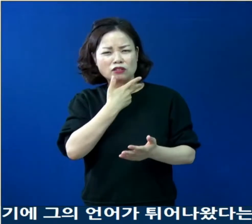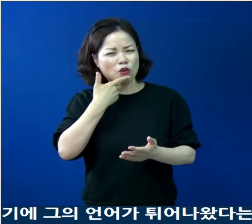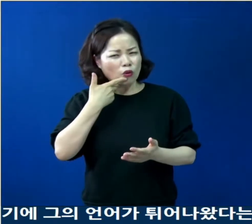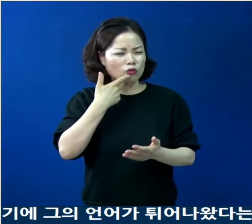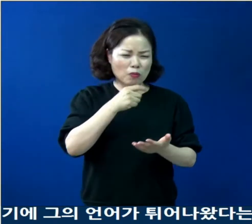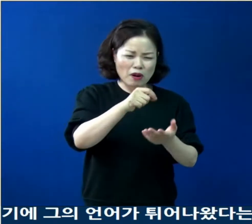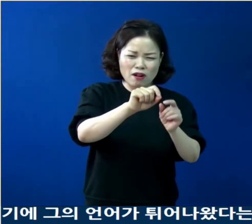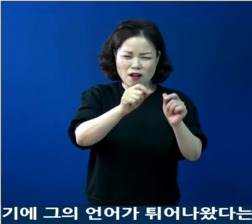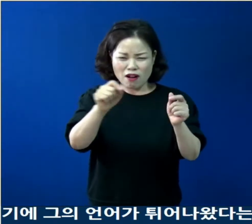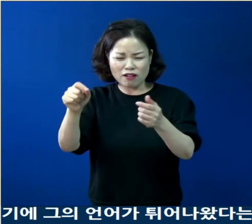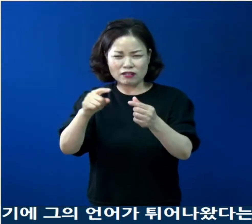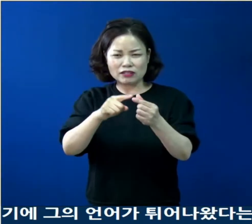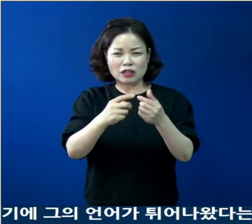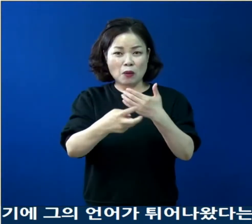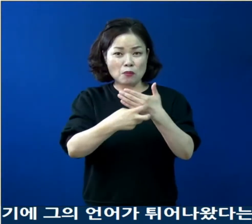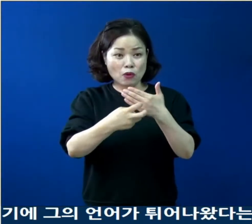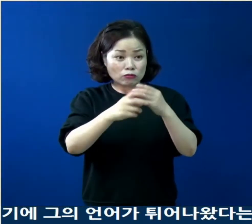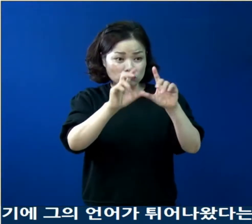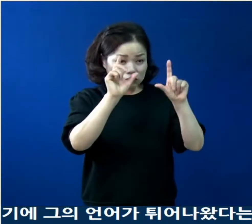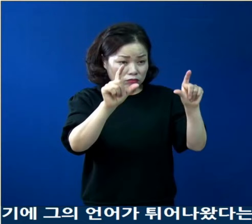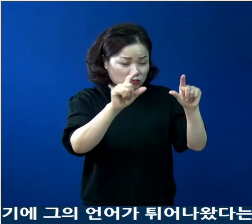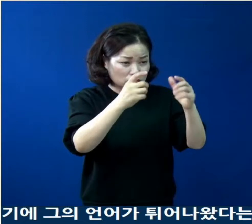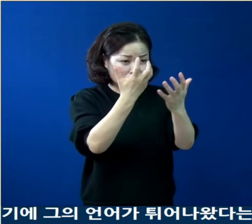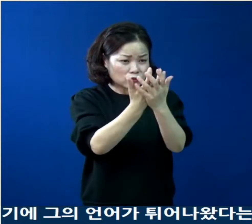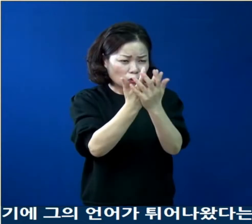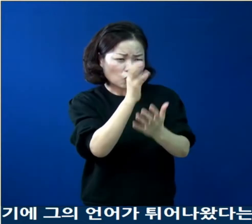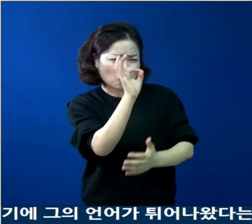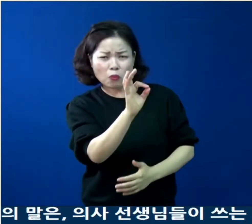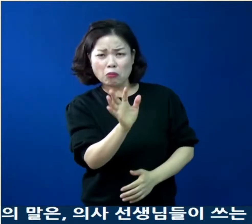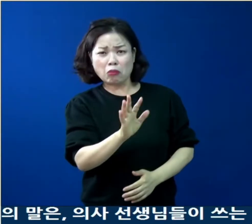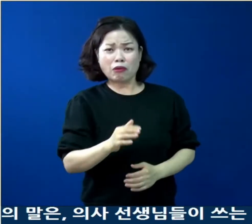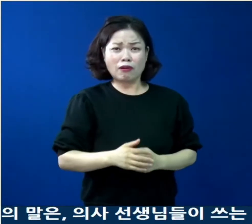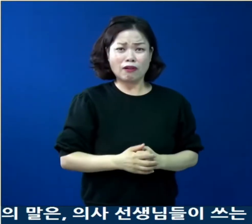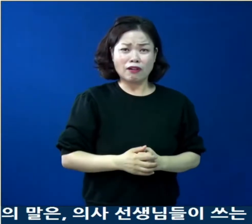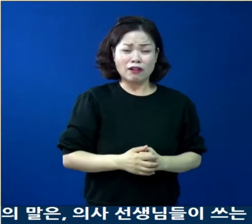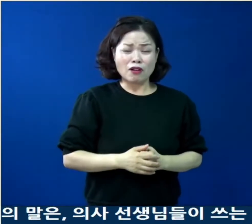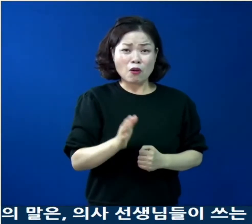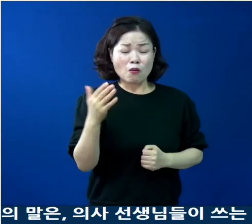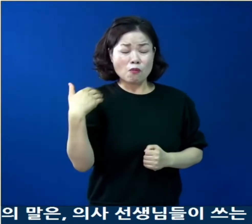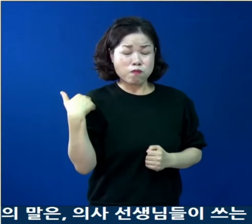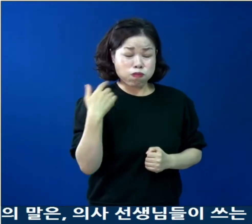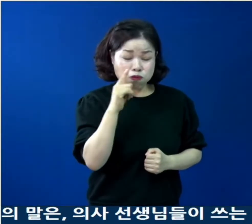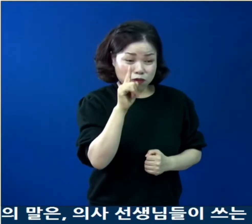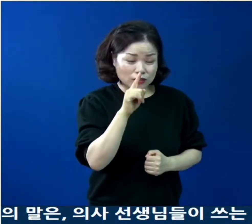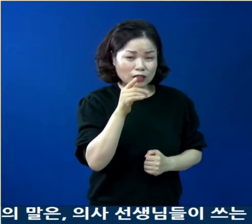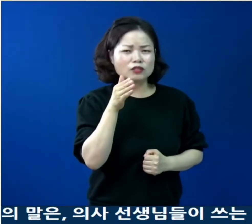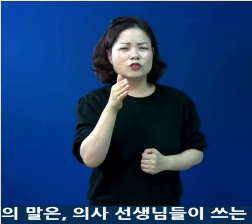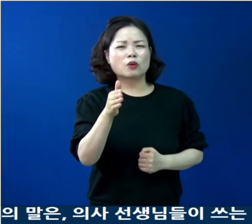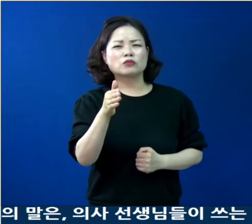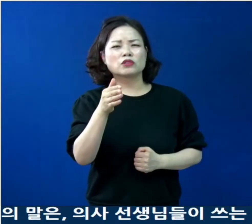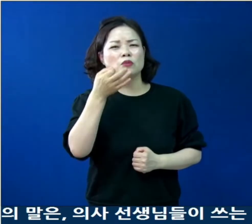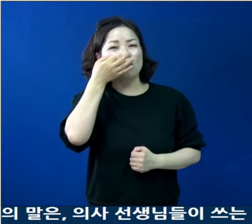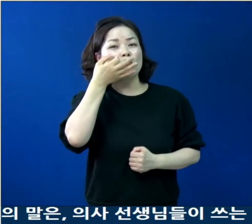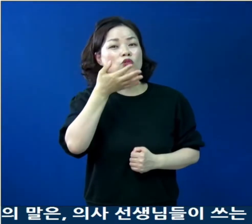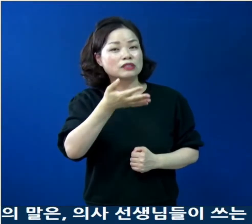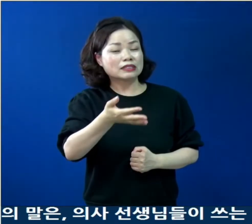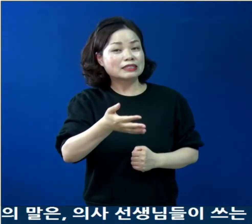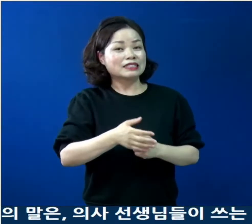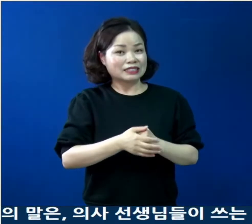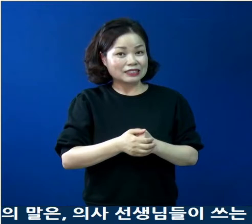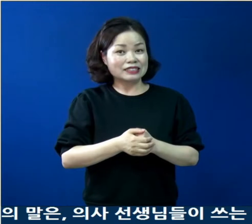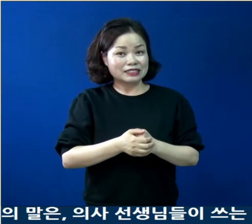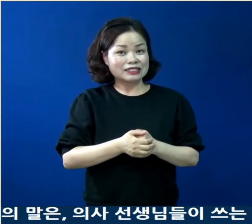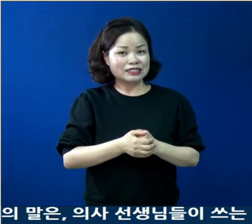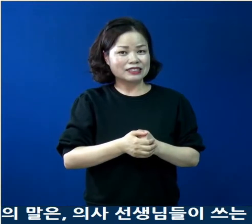그러기도 하고, 그런데 그거 우리 잘 모르잖아요. 그걸 이제 그렇게 모르는 말 하는 게 전문성을 또 보여주는 어떤